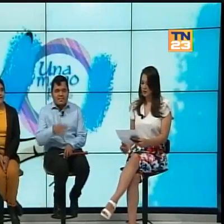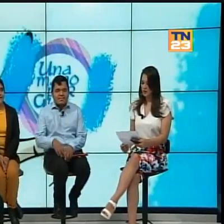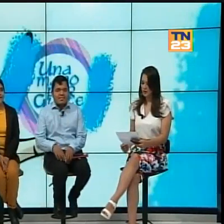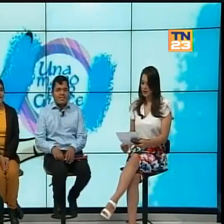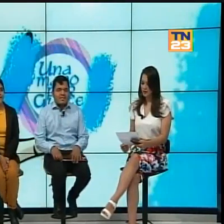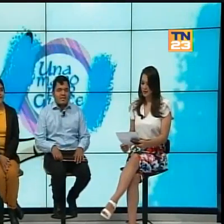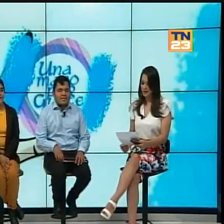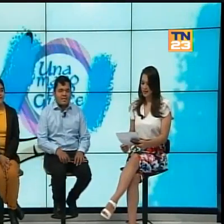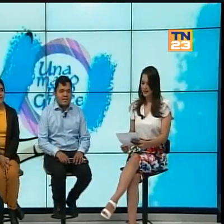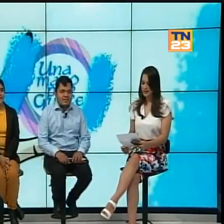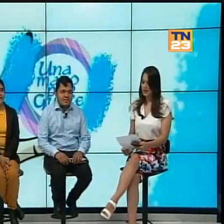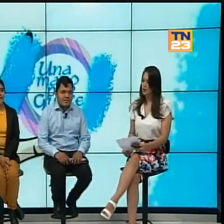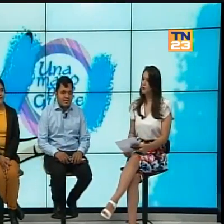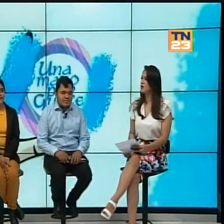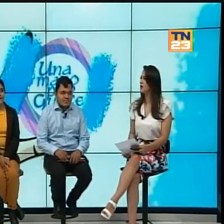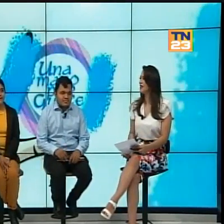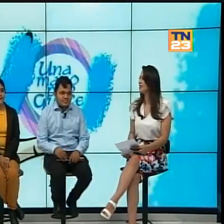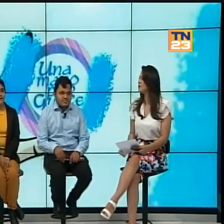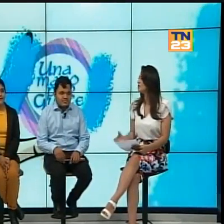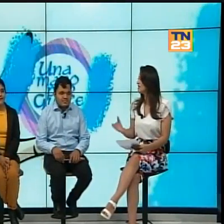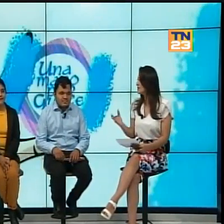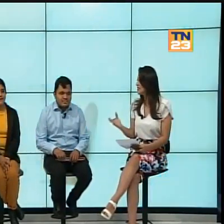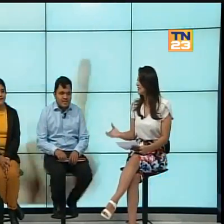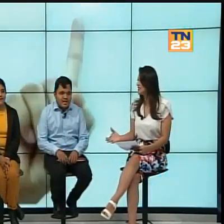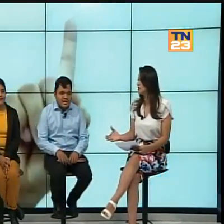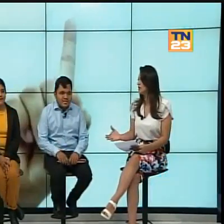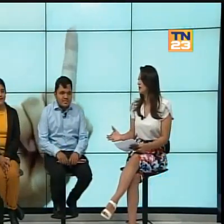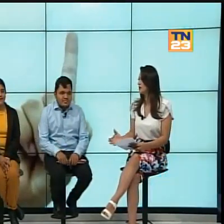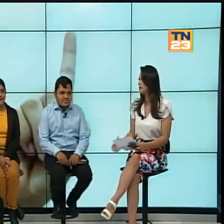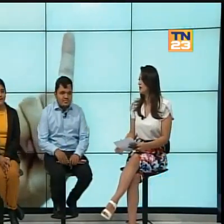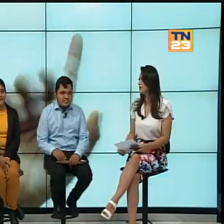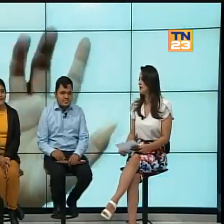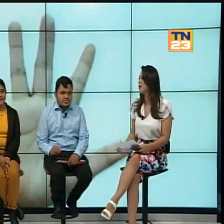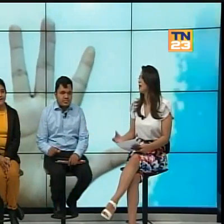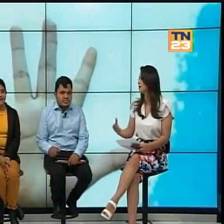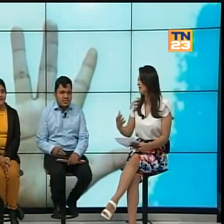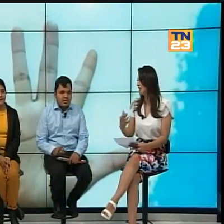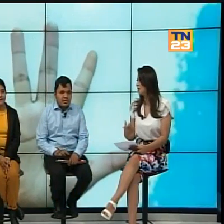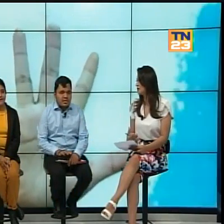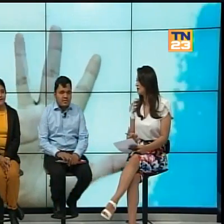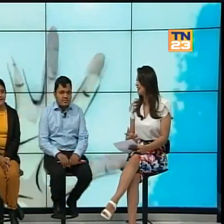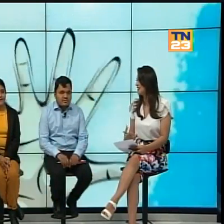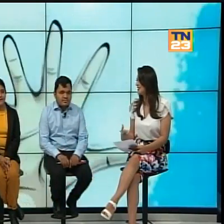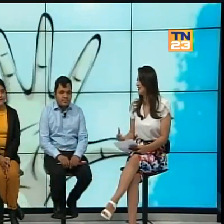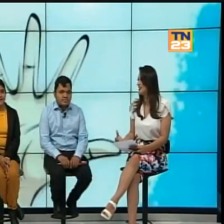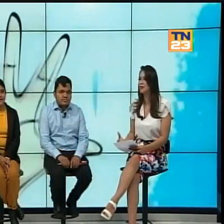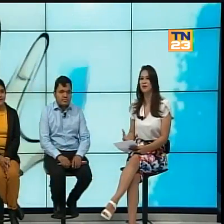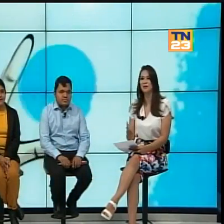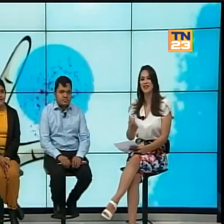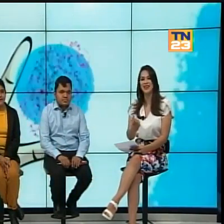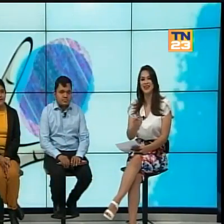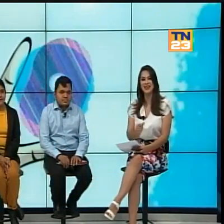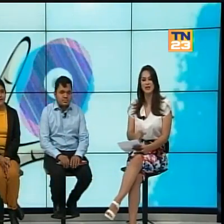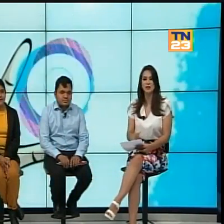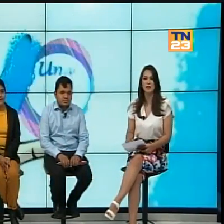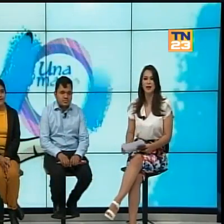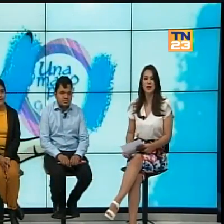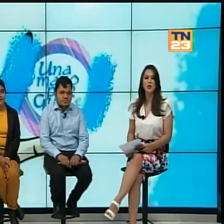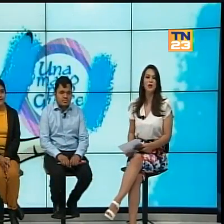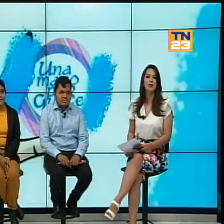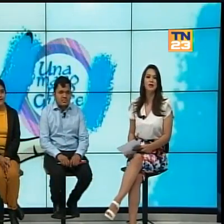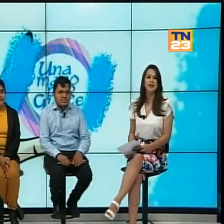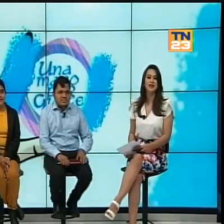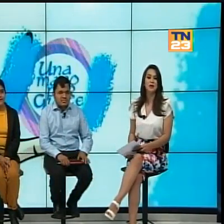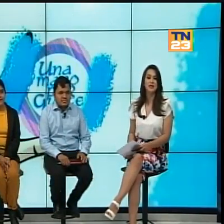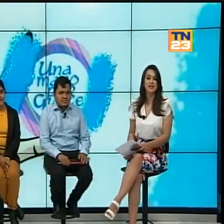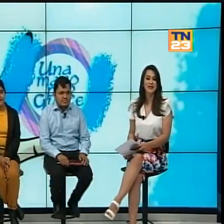de personas con discapacidad. César Augusto Hernández, muchísimas gracias por habernos acompañado. Qué privilegio observar este talento y también allá en casa observar